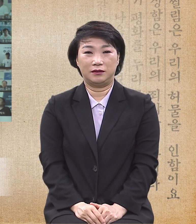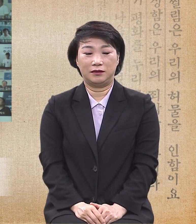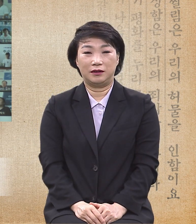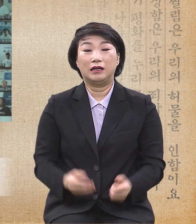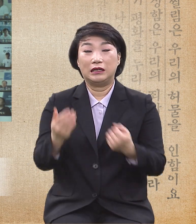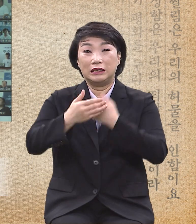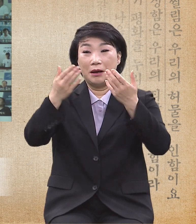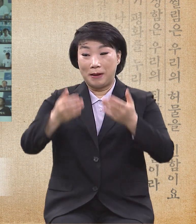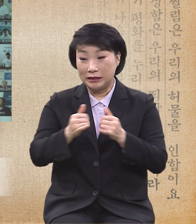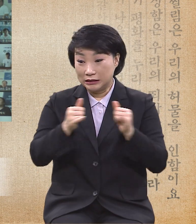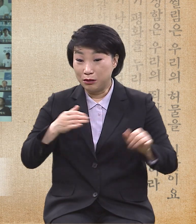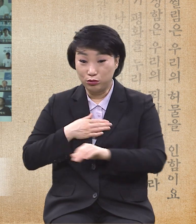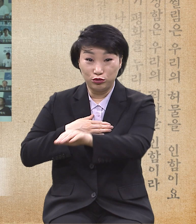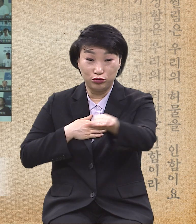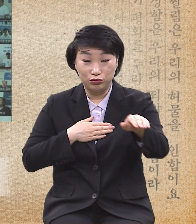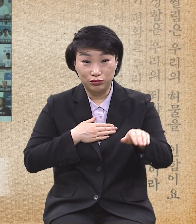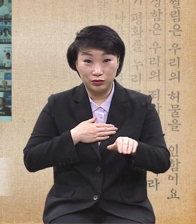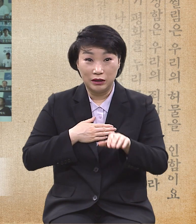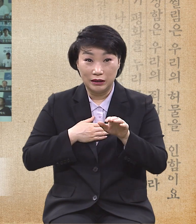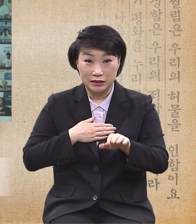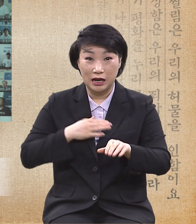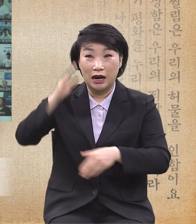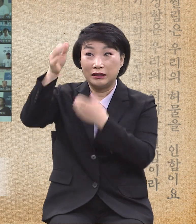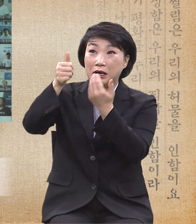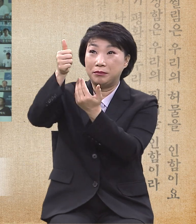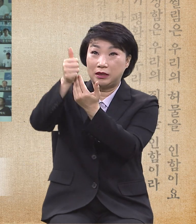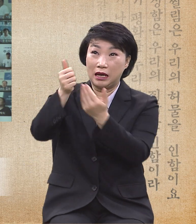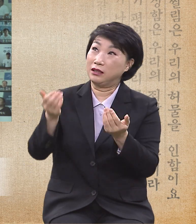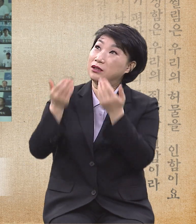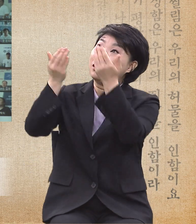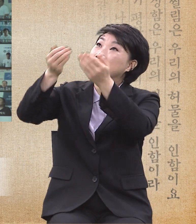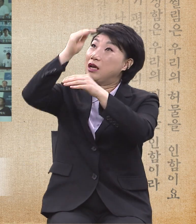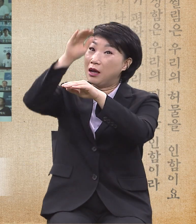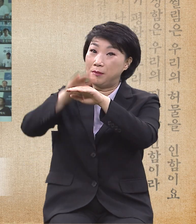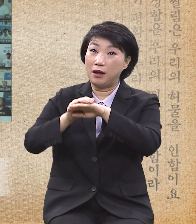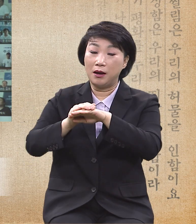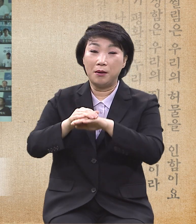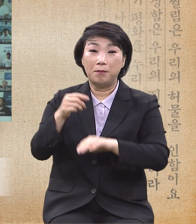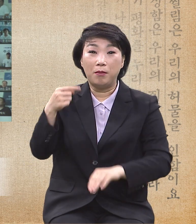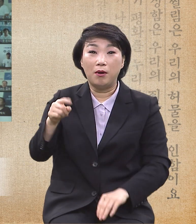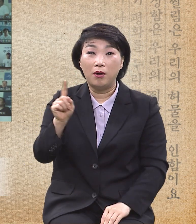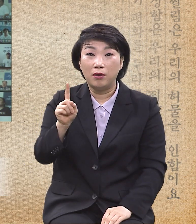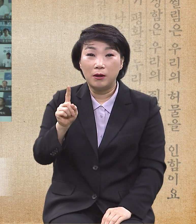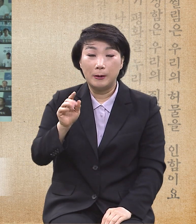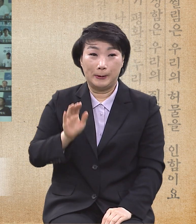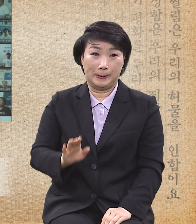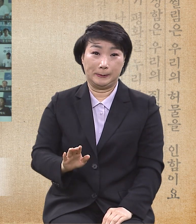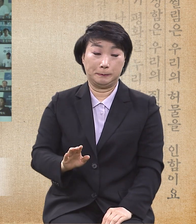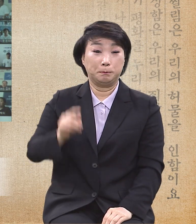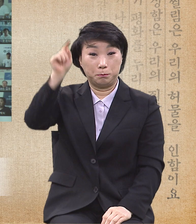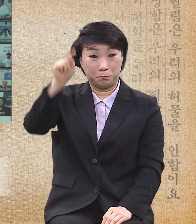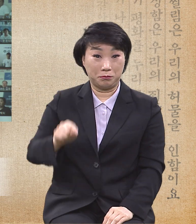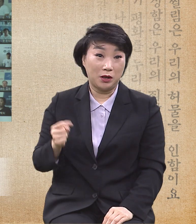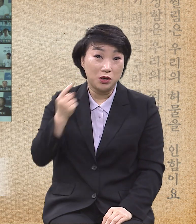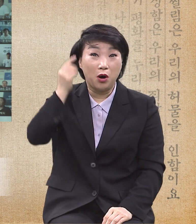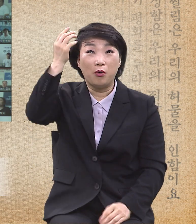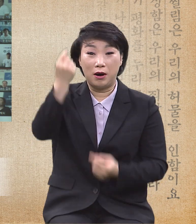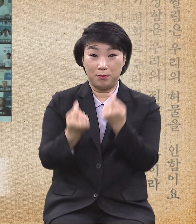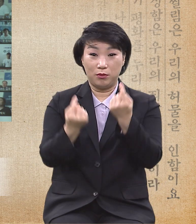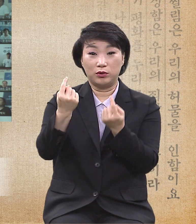은혜 받은 인간이 하나님 앞에 올려드린 예배는 천하